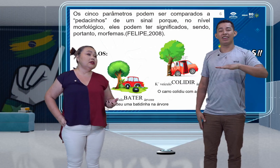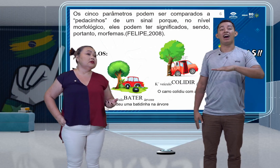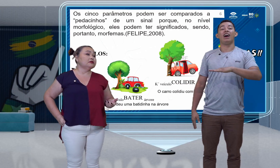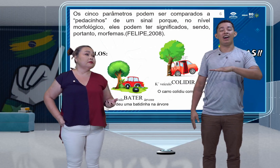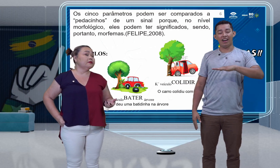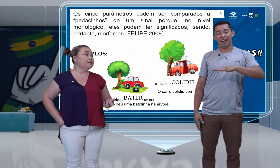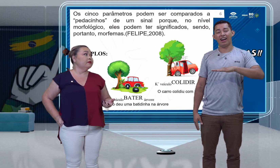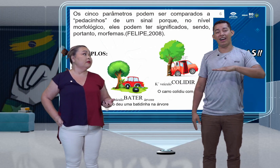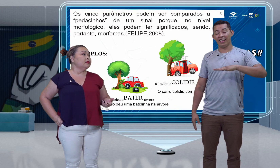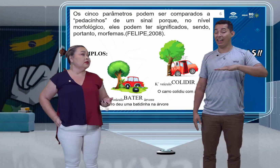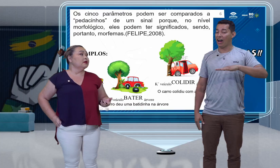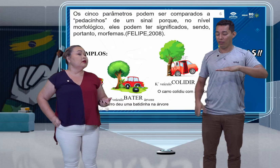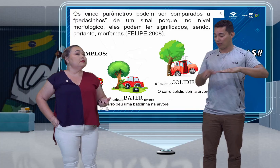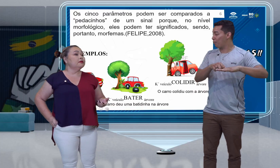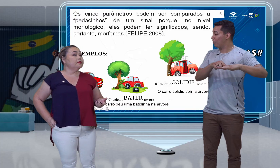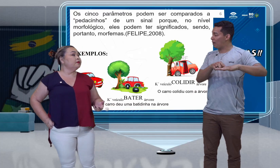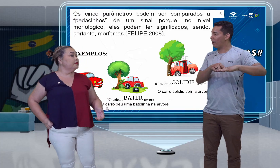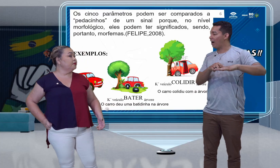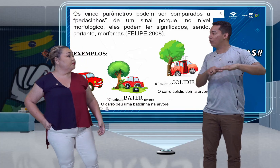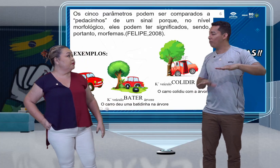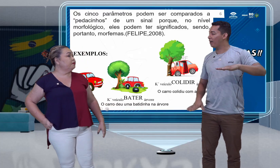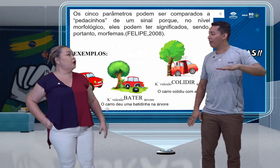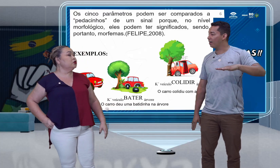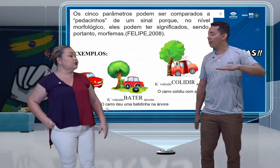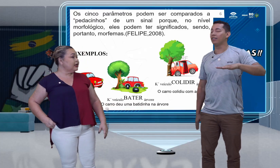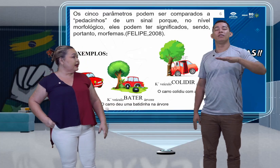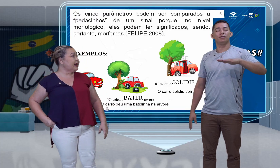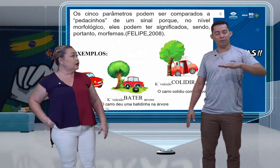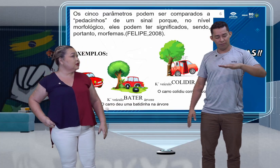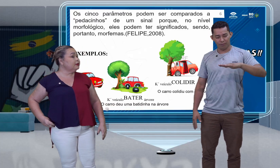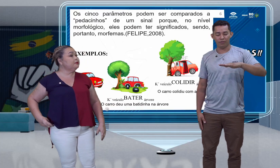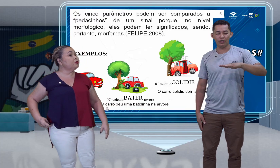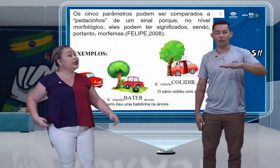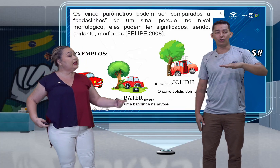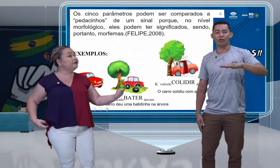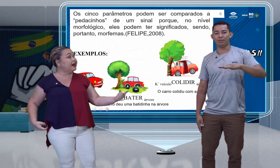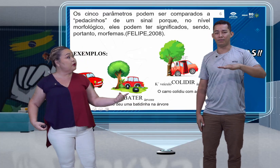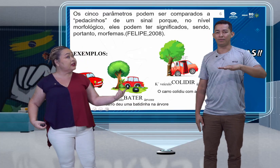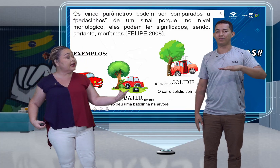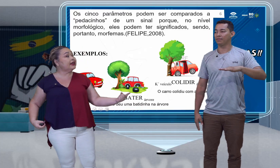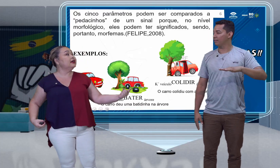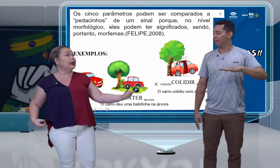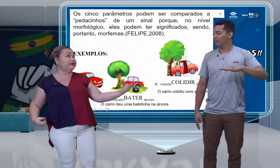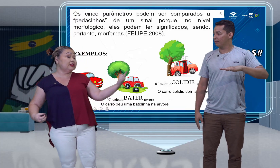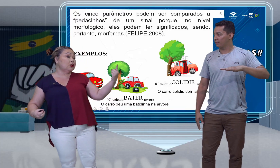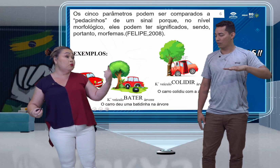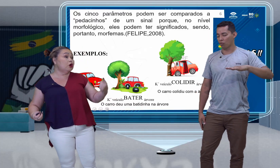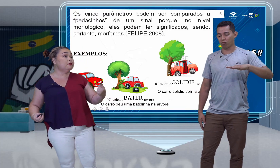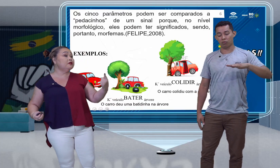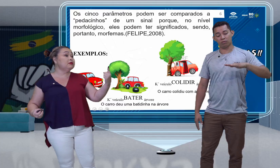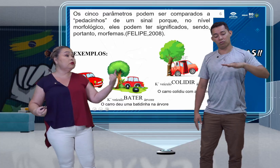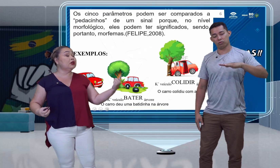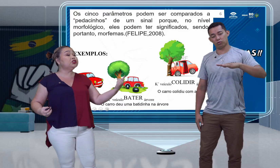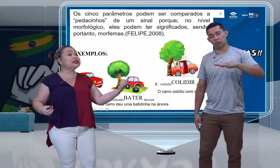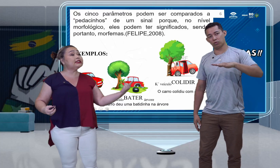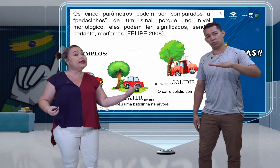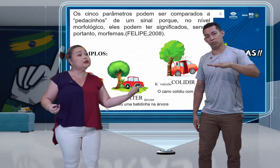aí. Ah, legal. Então você pode usar para carro também. Pode usar para carro também, porque Fechou. ele vai o quê? Ele vai ter um movimento, ele já sai então